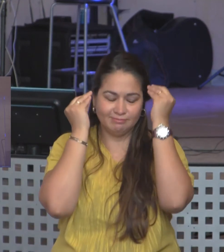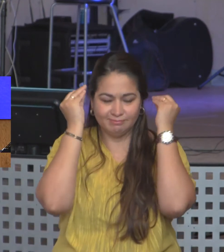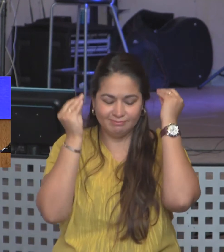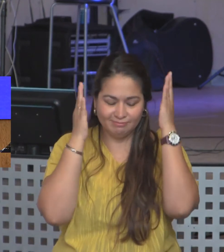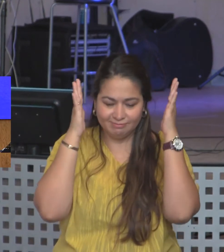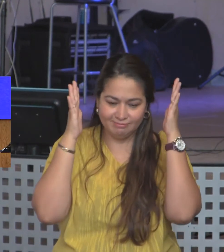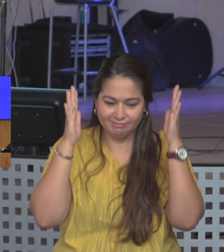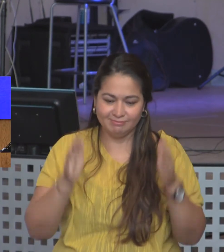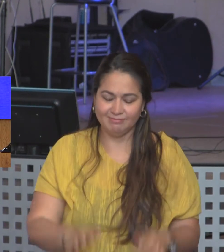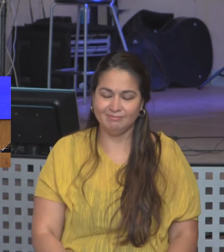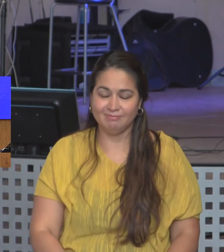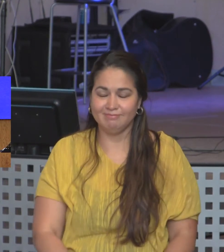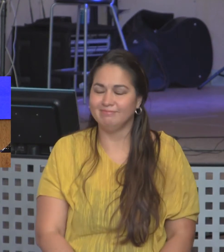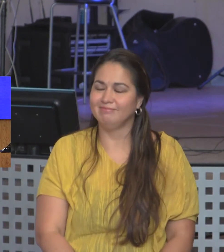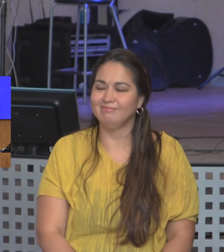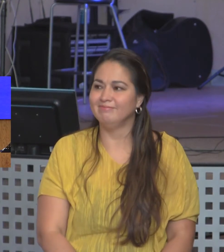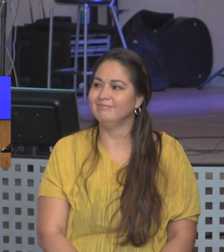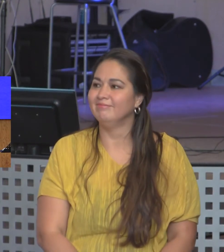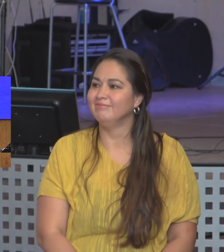Por lo menos me consuelo de esa manera.